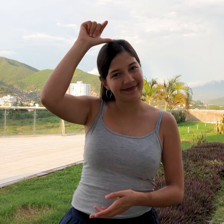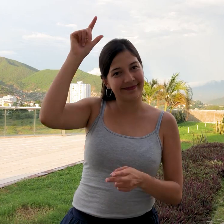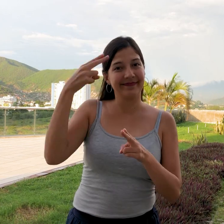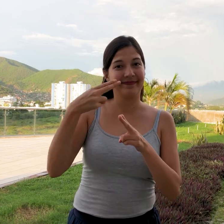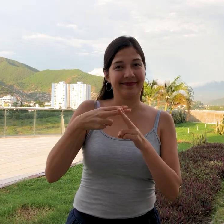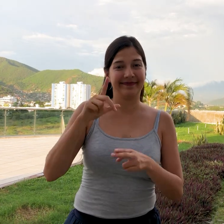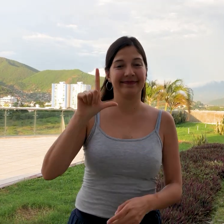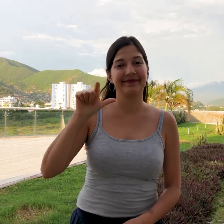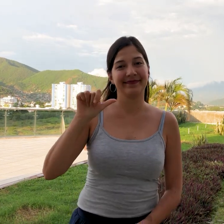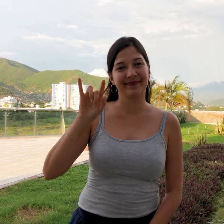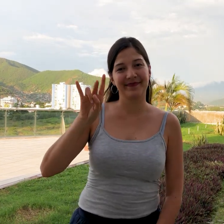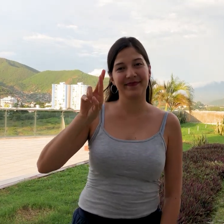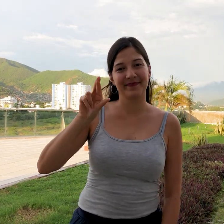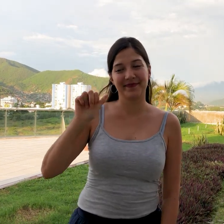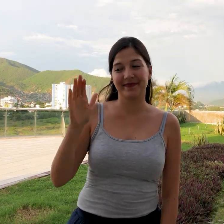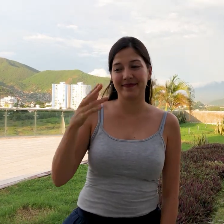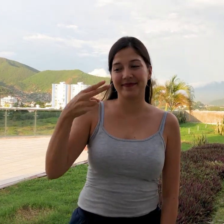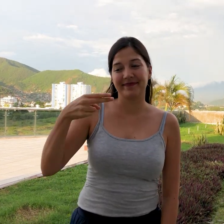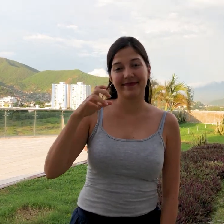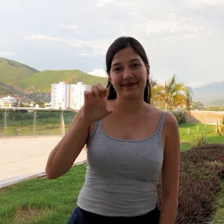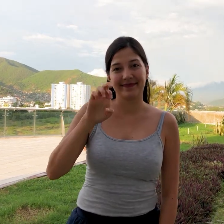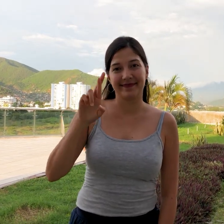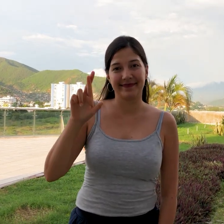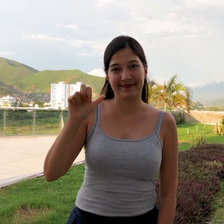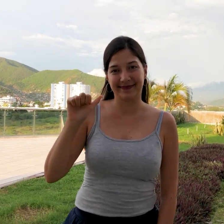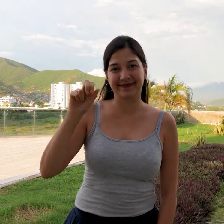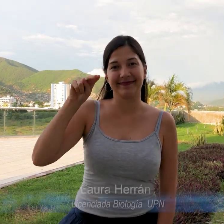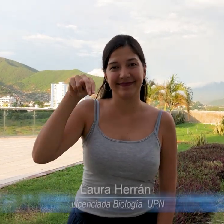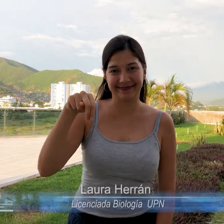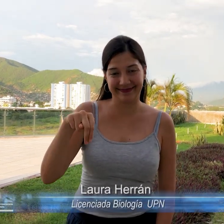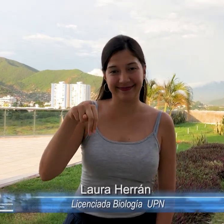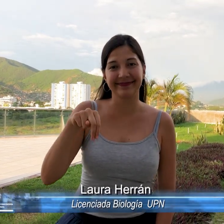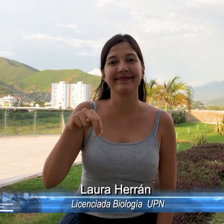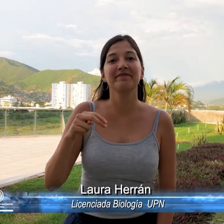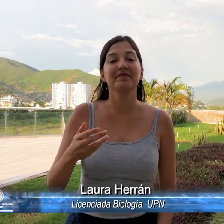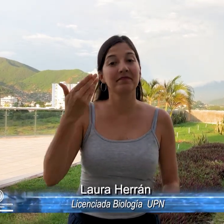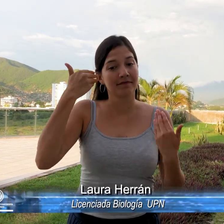Hola, mi seña es esta. Mi nombre es Laura Herrán,